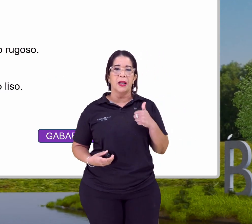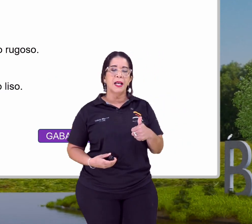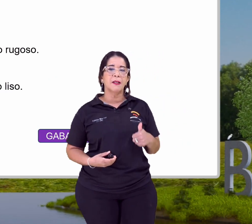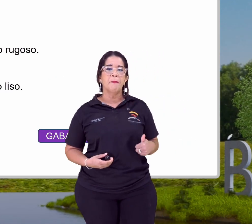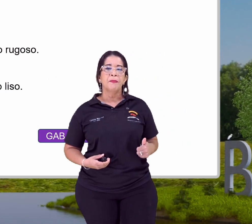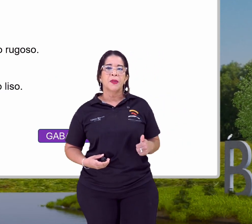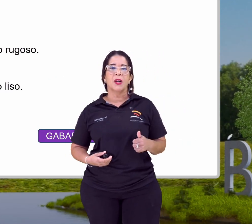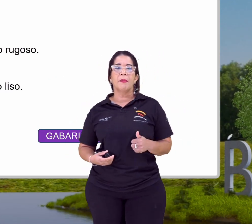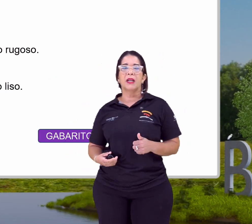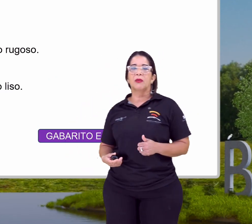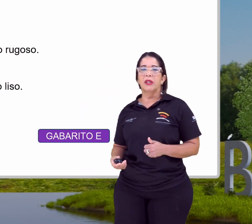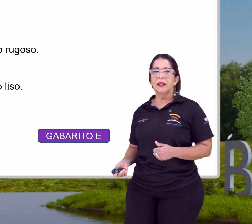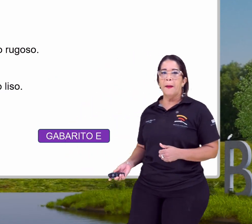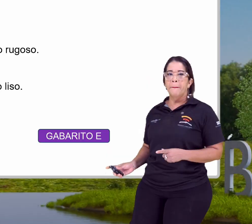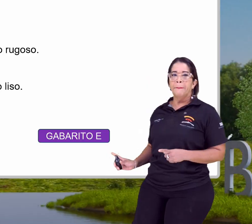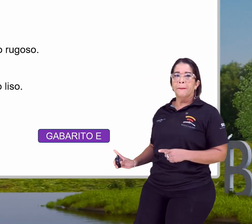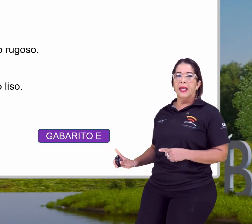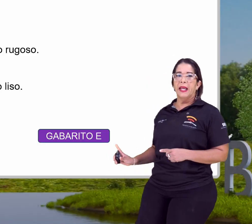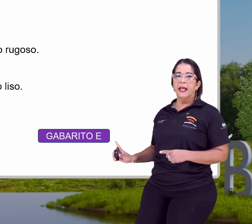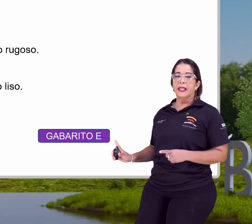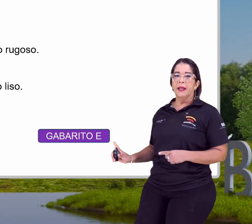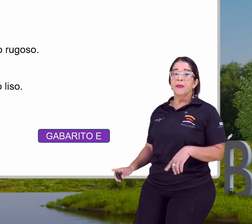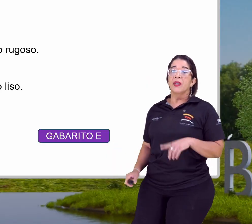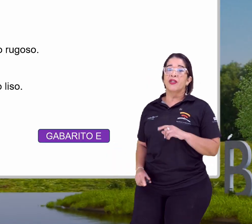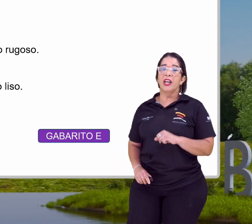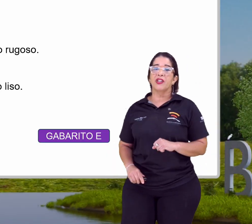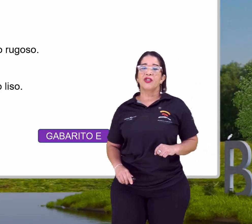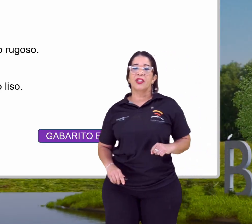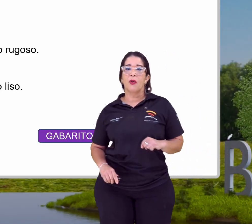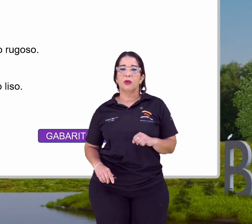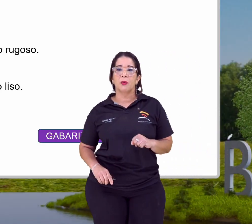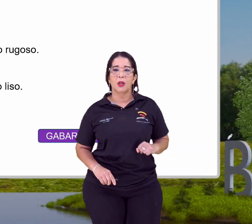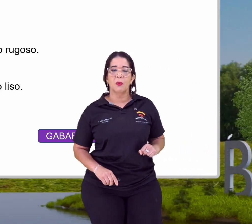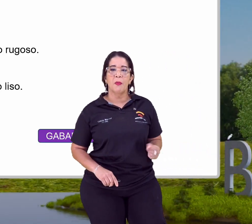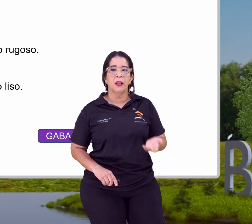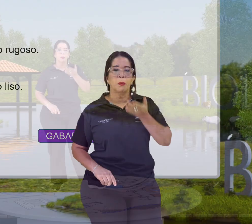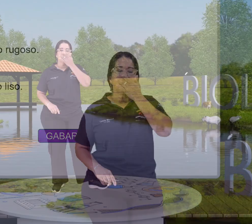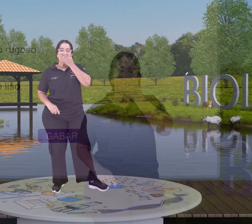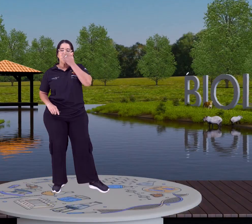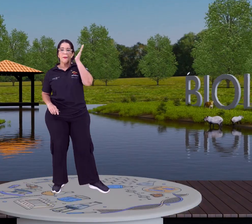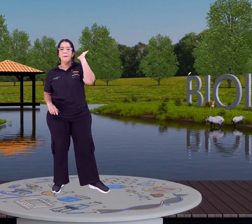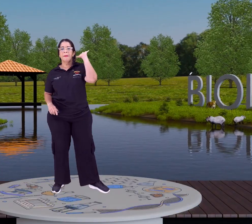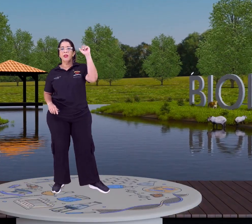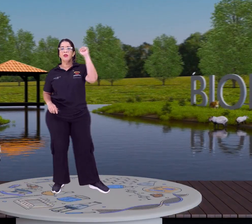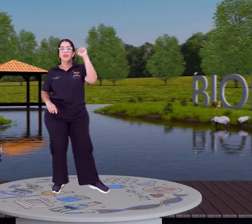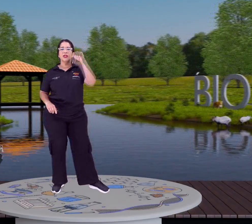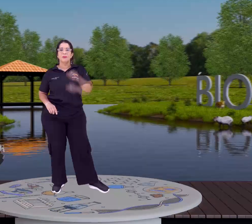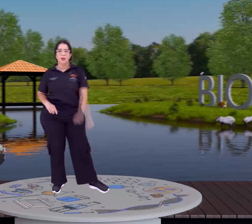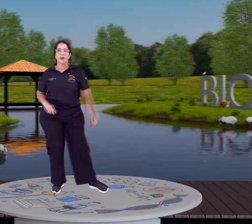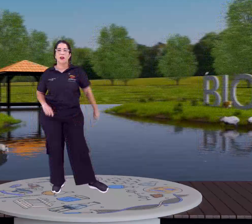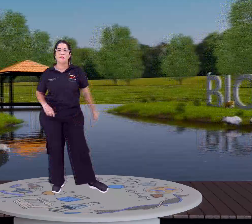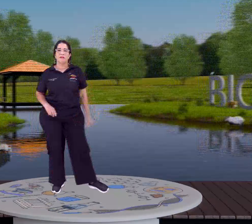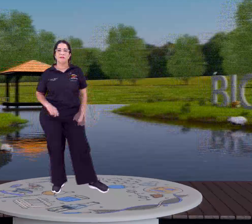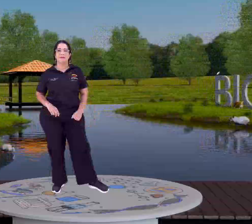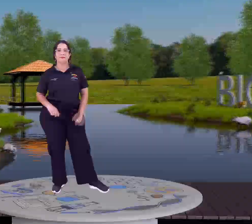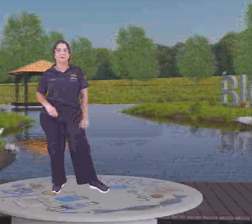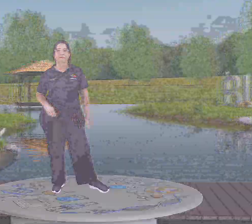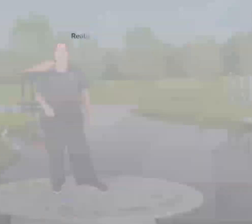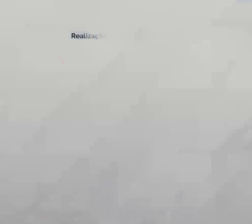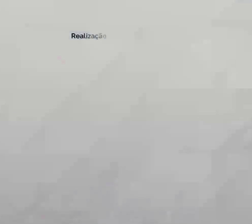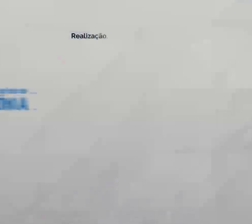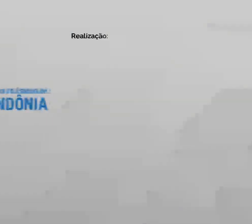desintoxicação, beleza? Então, gabarito letra E aqui. Gente, a gente se encontra no próximo momento. Beijo grande. Tchau, tchau.